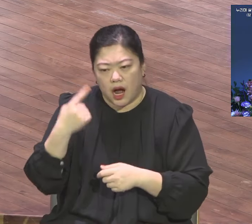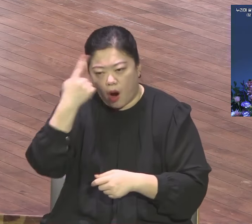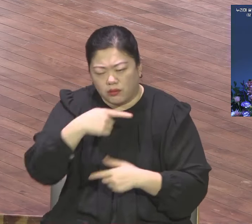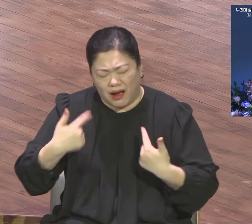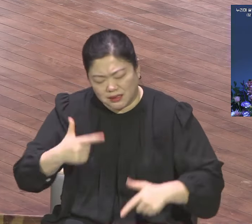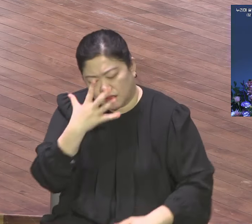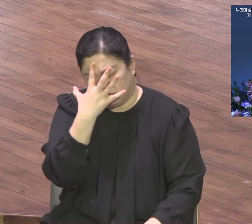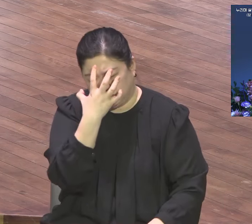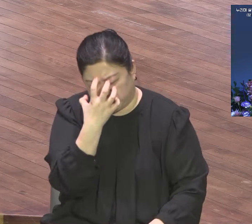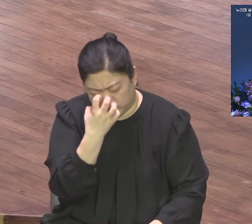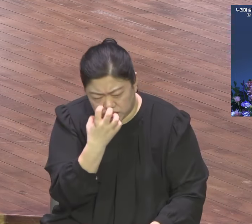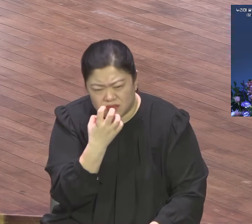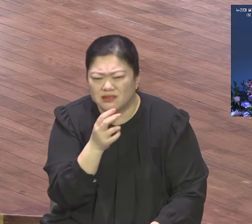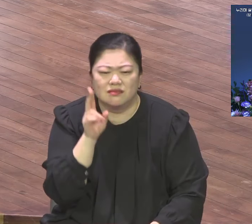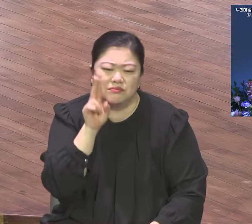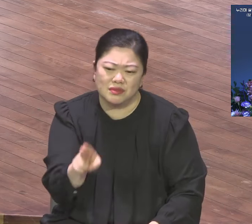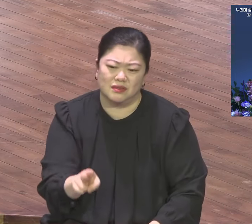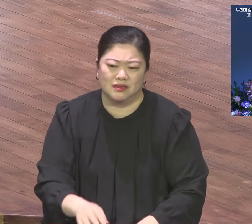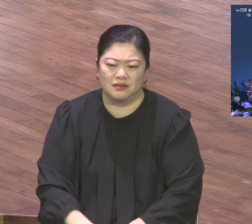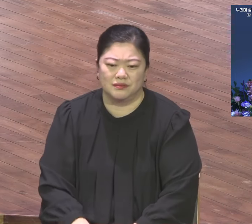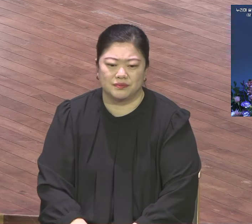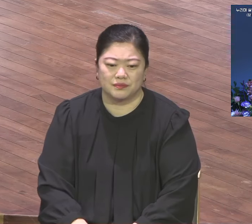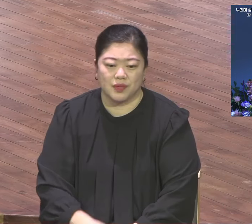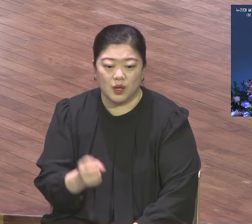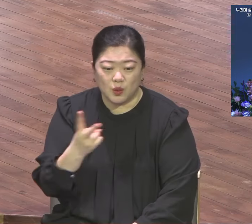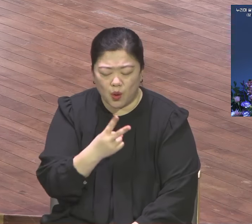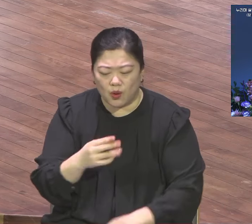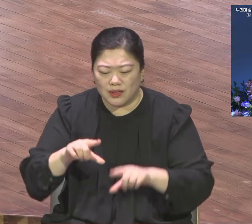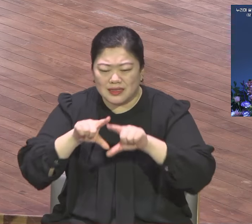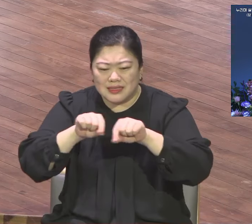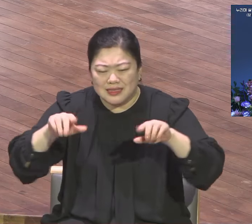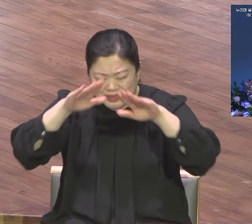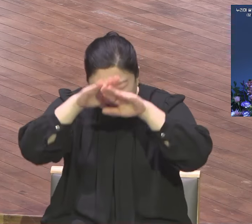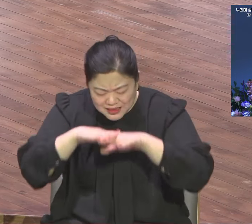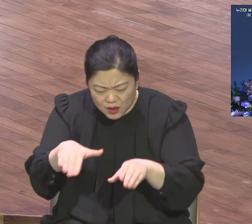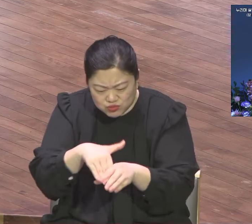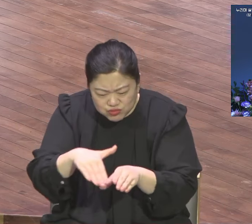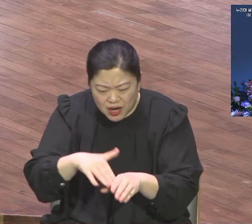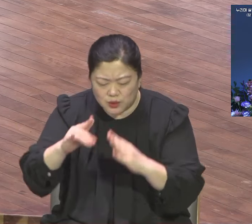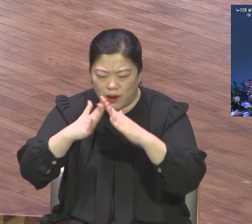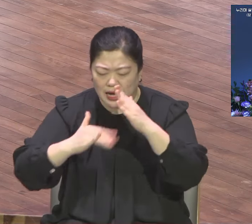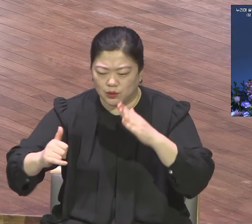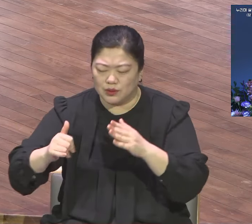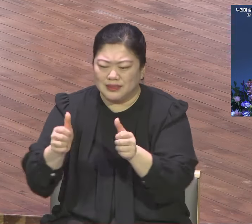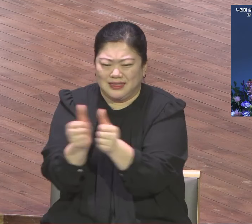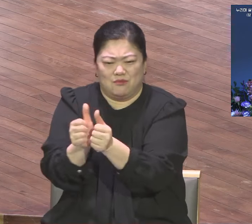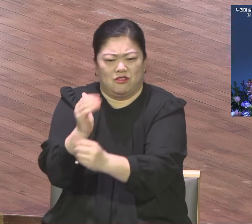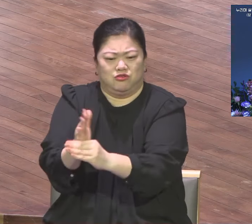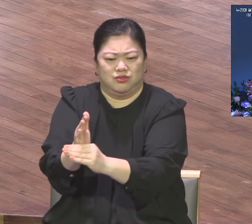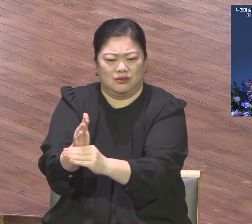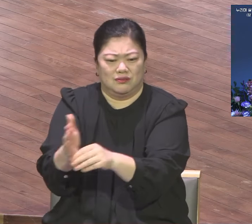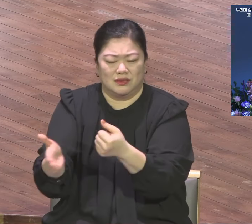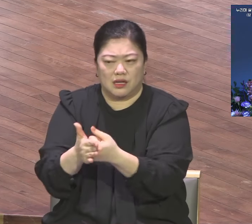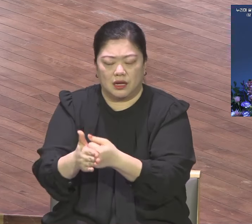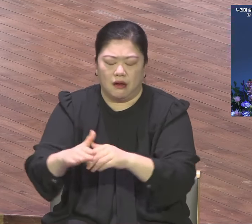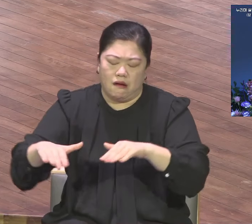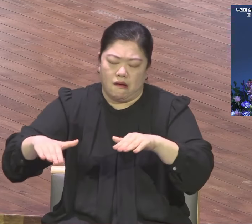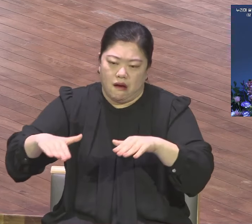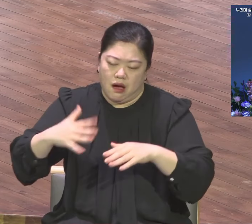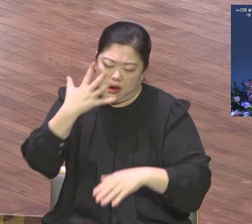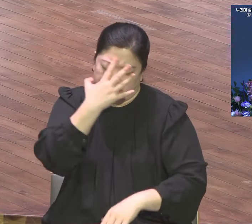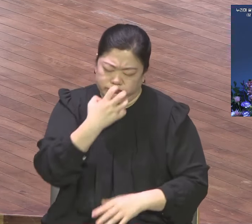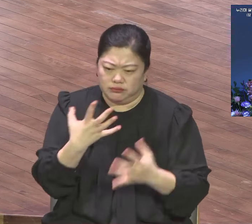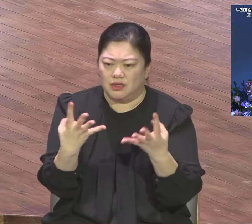좋은데 제일 꼴찌. 율법에 확 잡혀가죠. 우리는 영적인 삶에서 이런 부분을